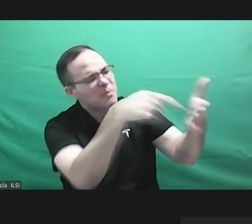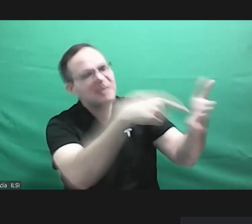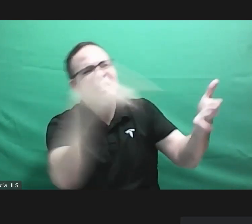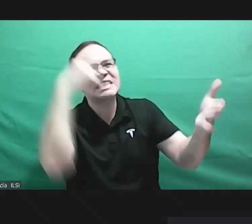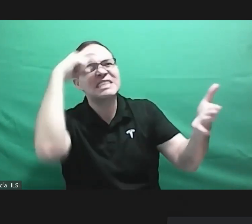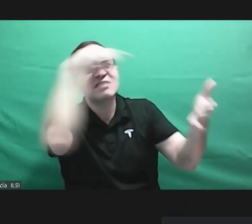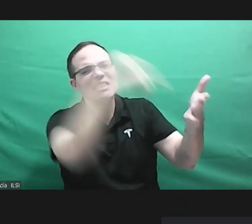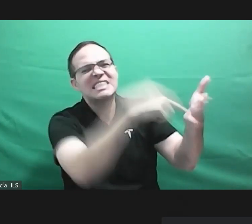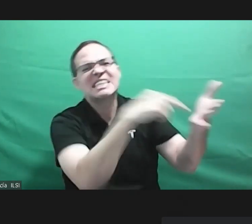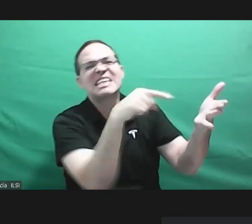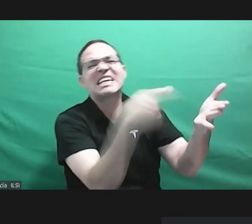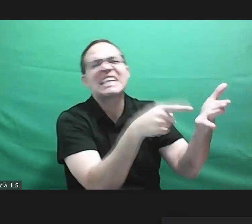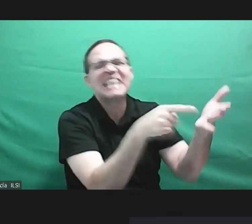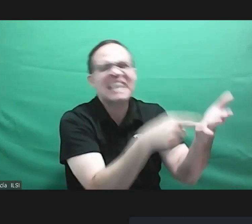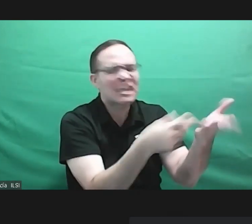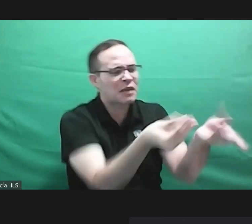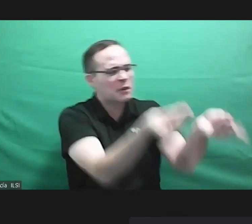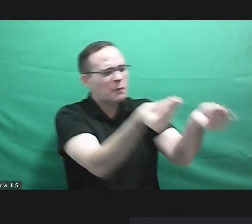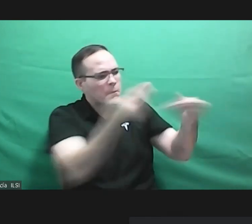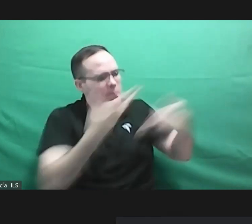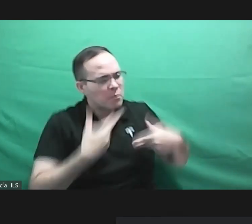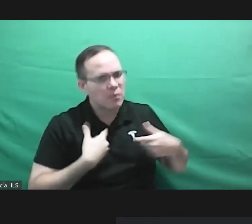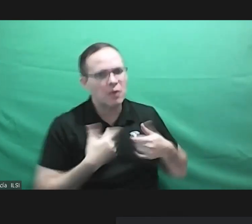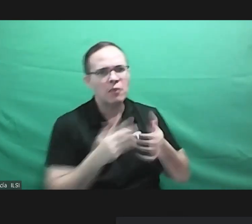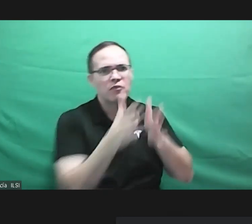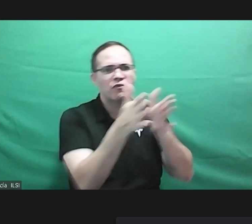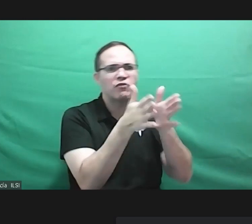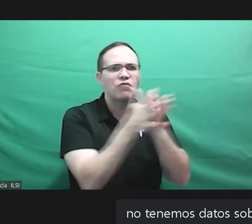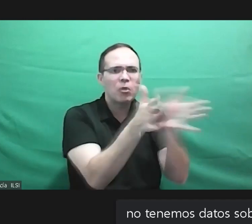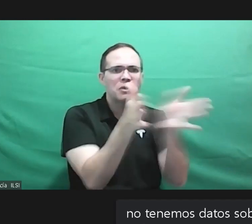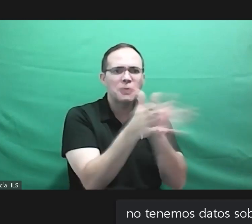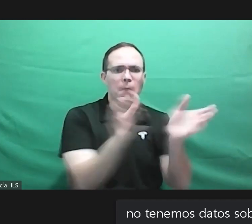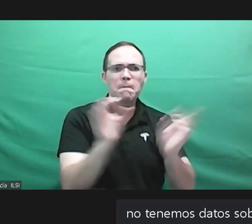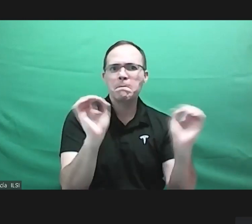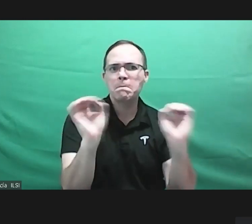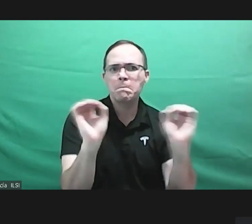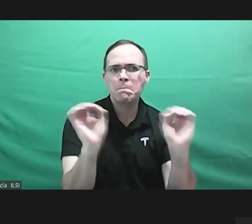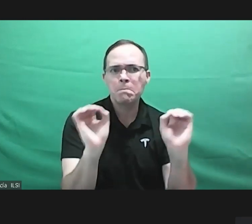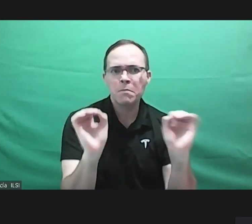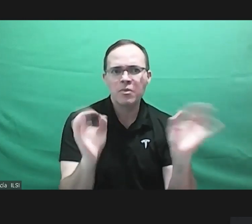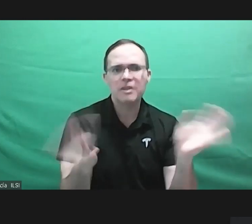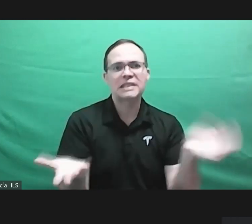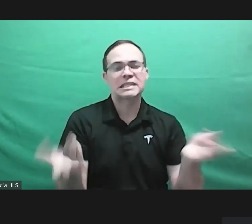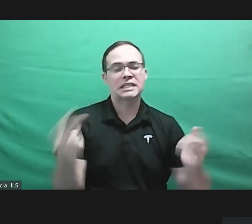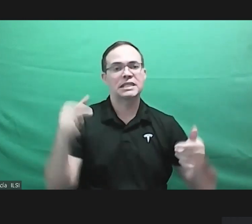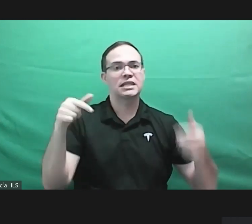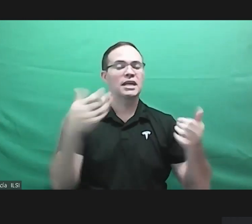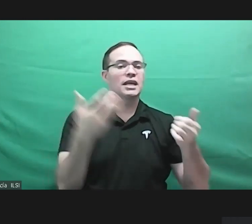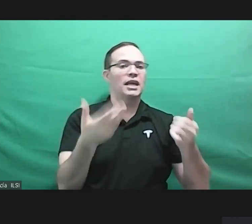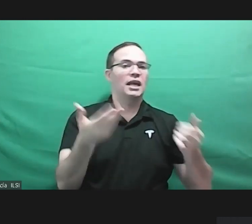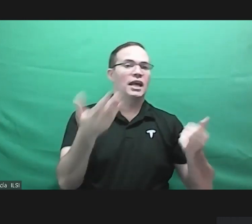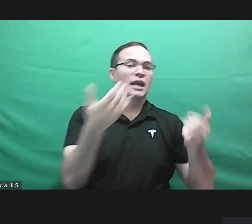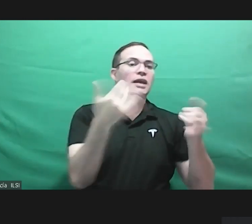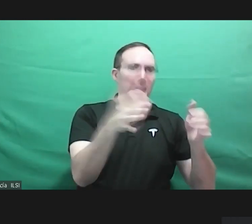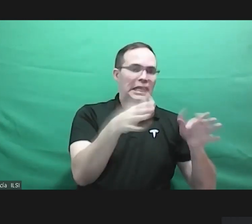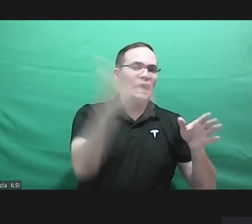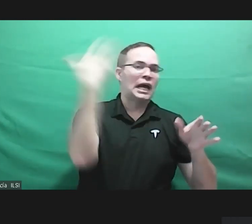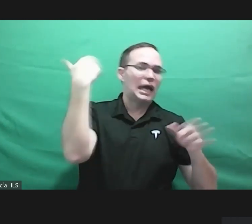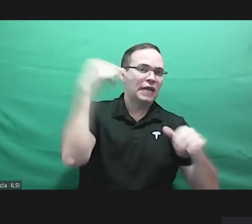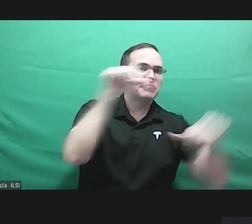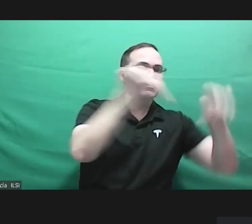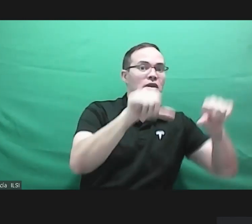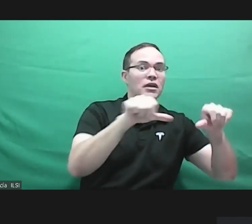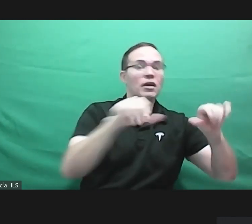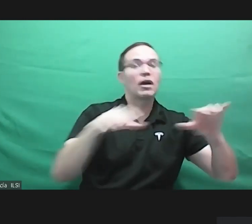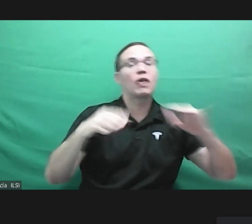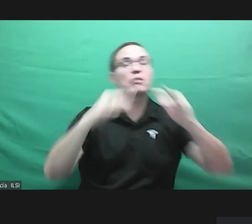actitudinales para la comunidad de niños y las niñas con discapacidad. Y todo esto se agravó, obviamente, con el COVID-19, por ejemplo, no tenemos